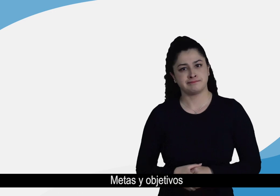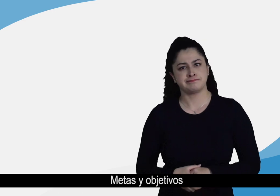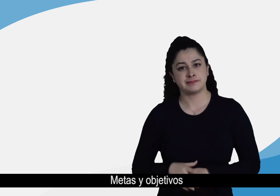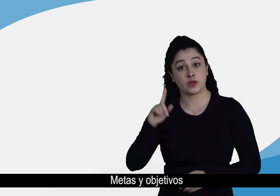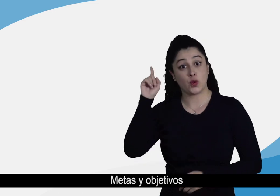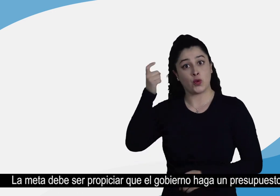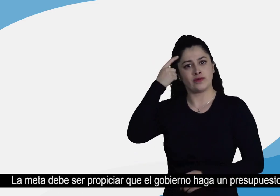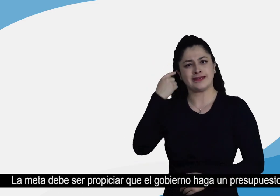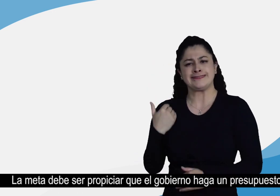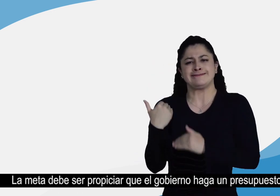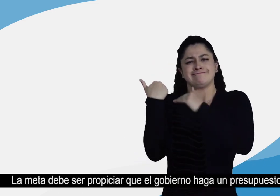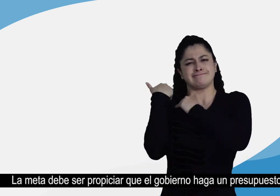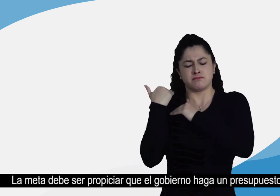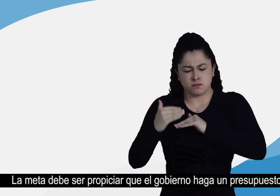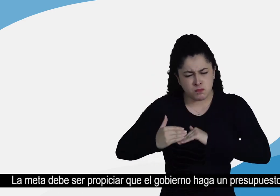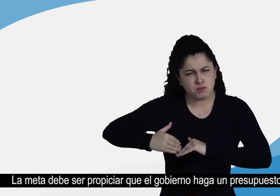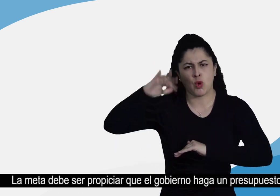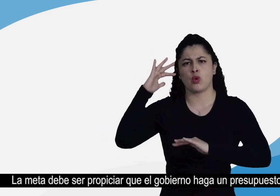La meta debe ser